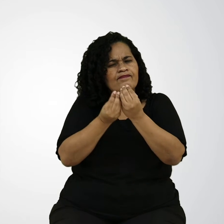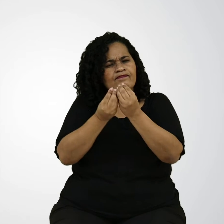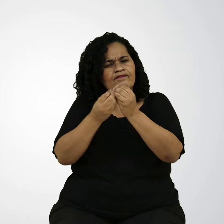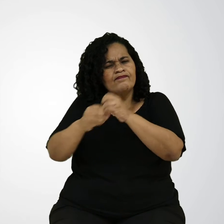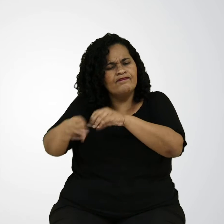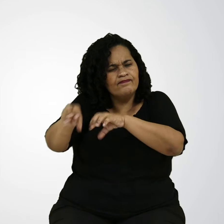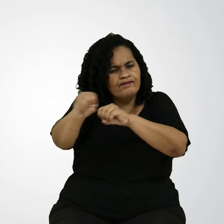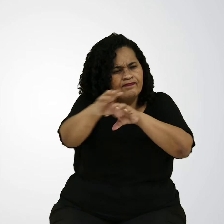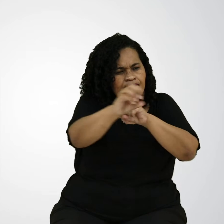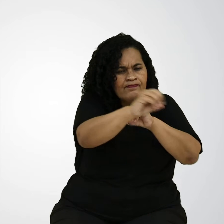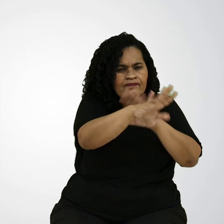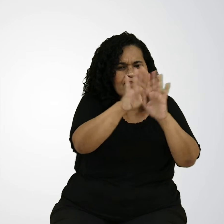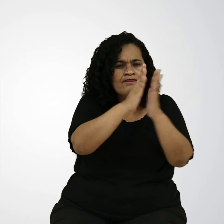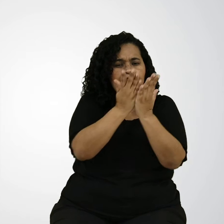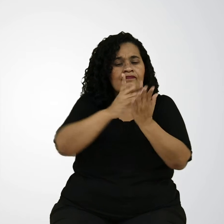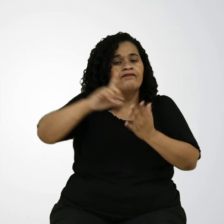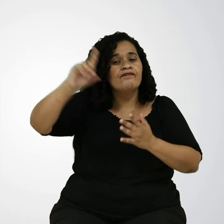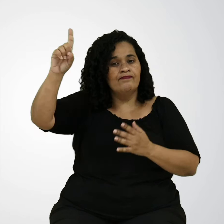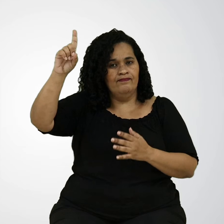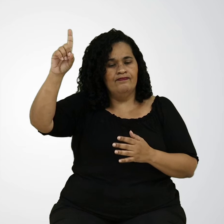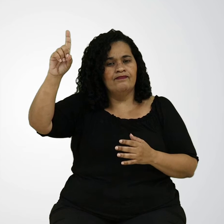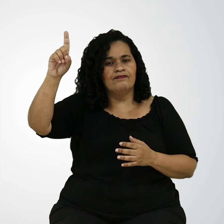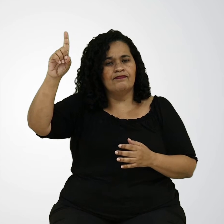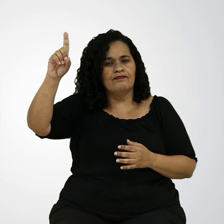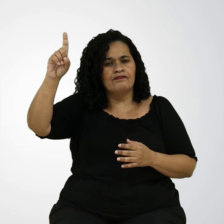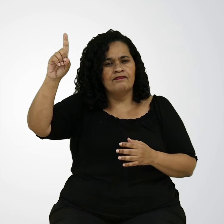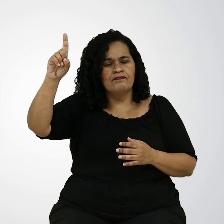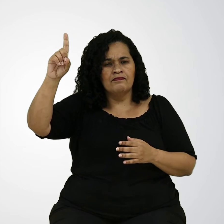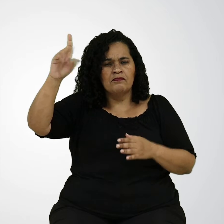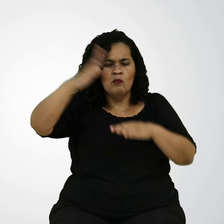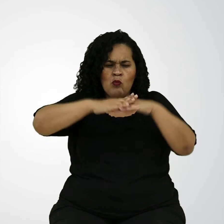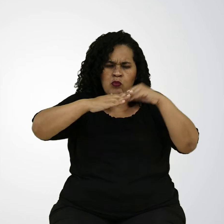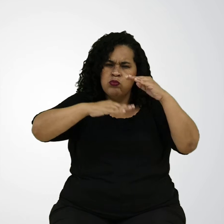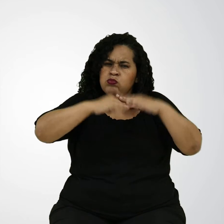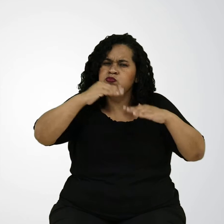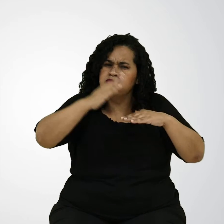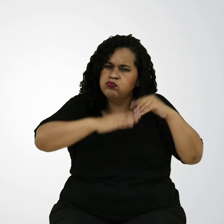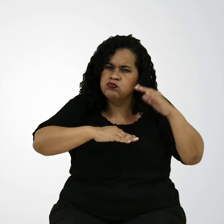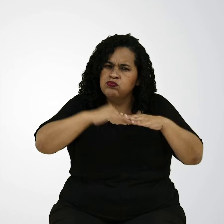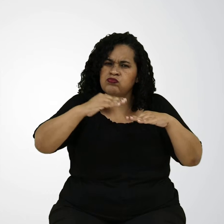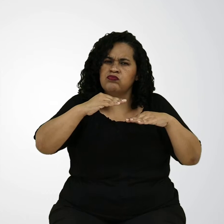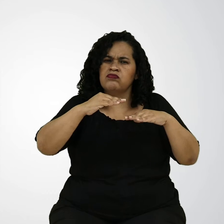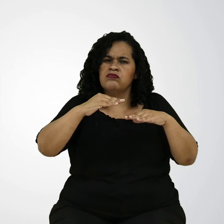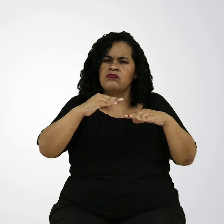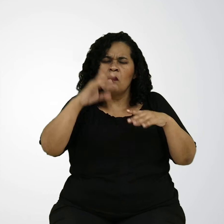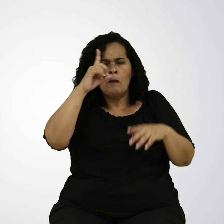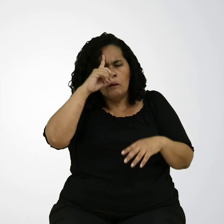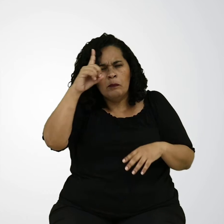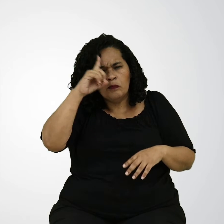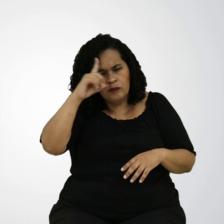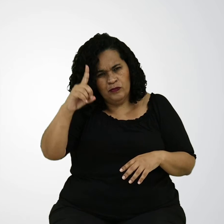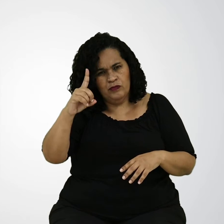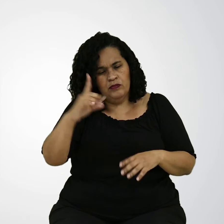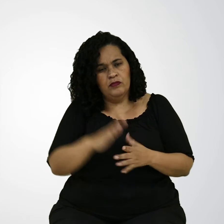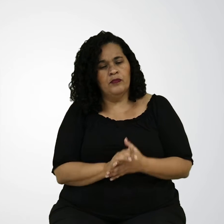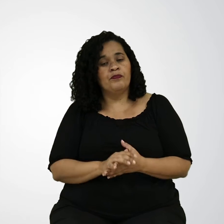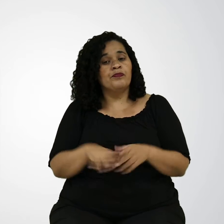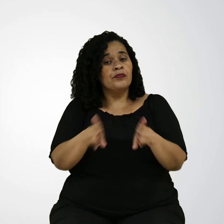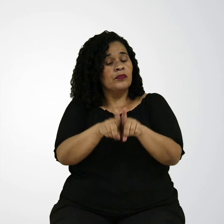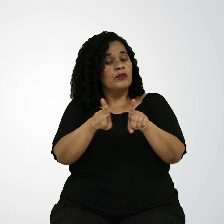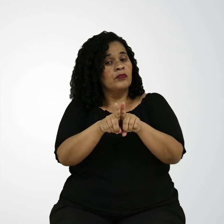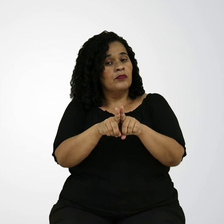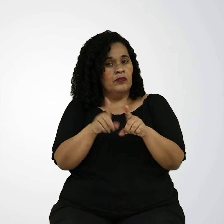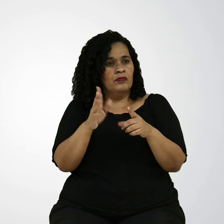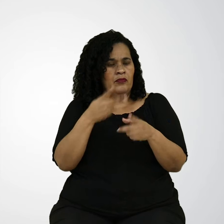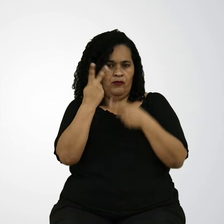pode ser dispensado, praticado no nosso dia a dia. Eu queria destacar aqui um